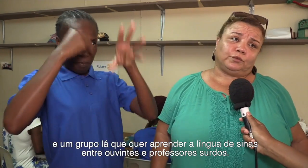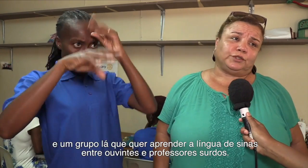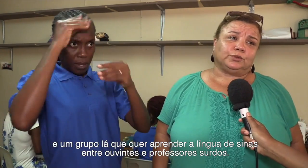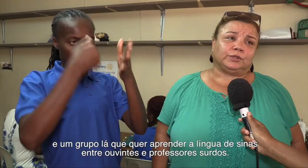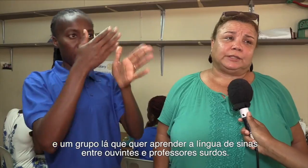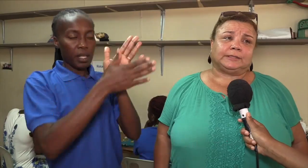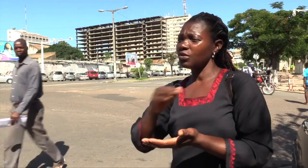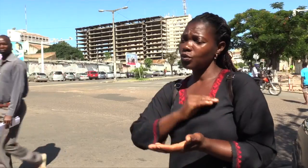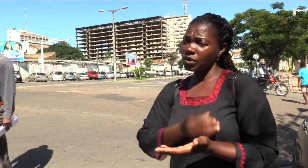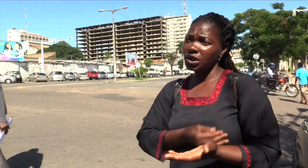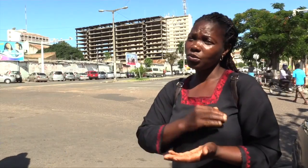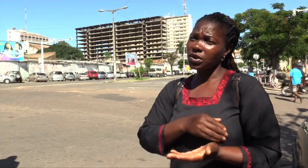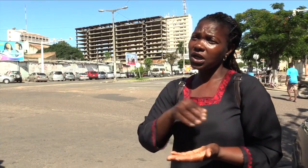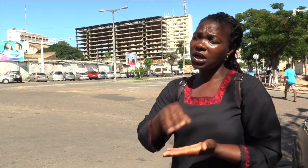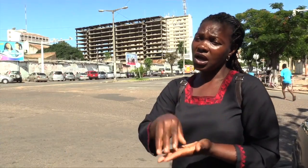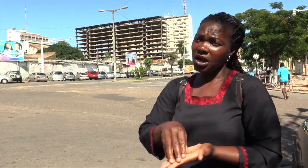surdos professores.